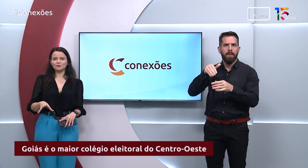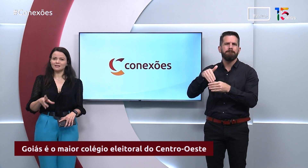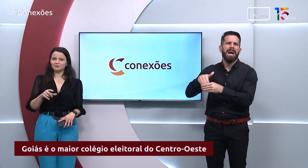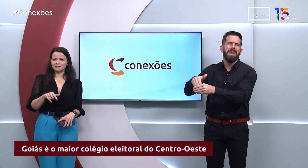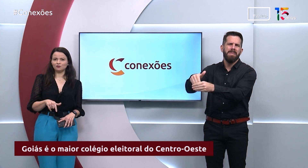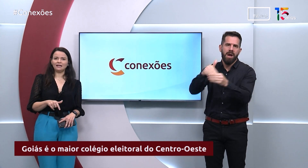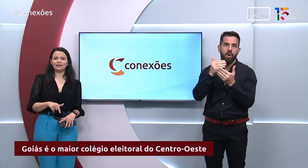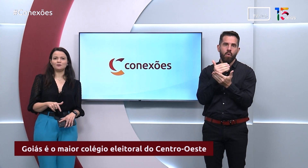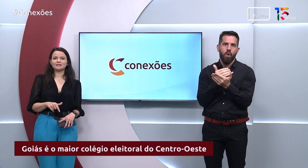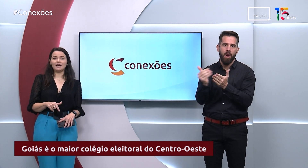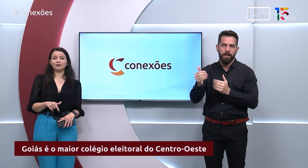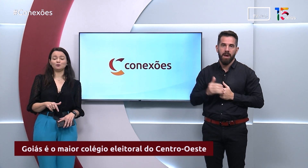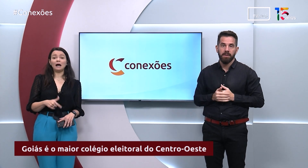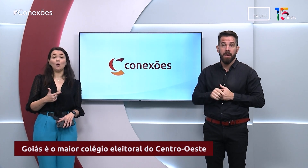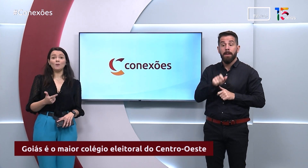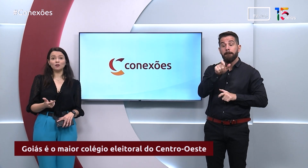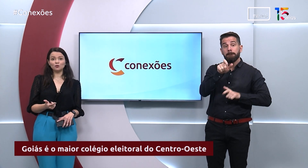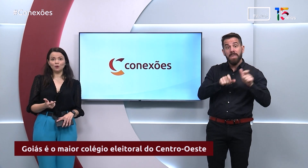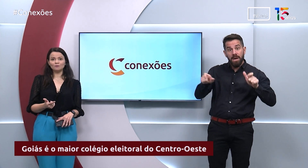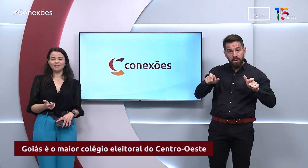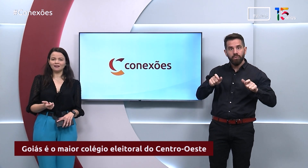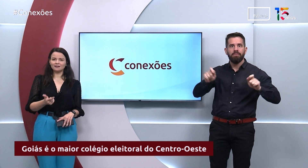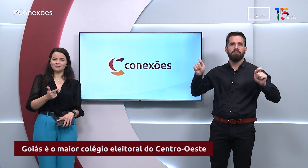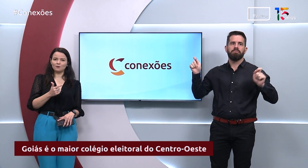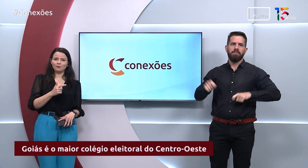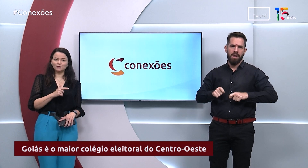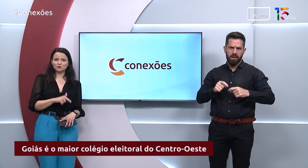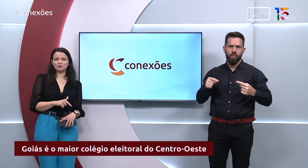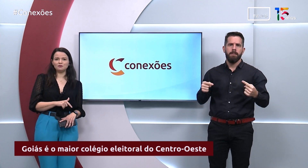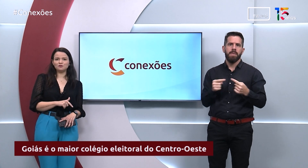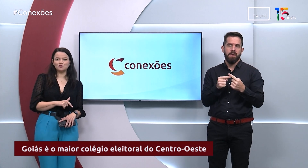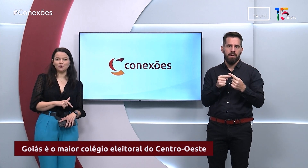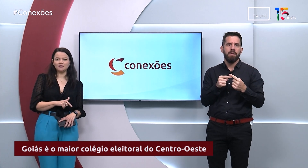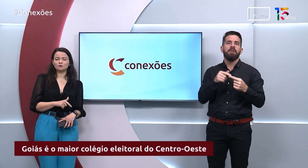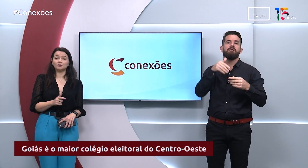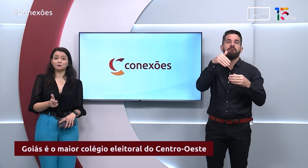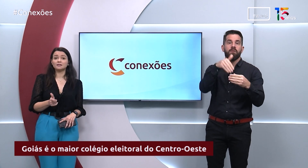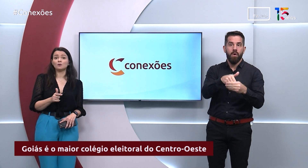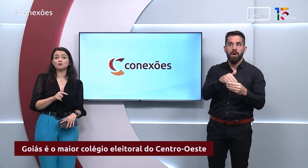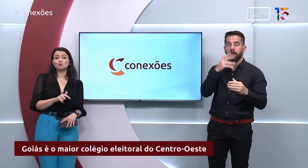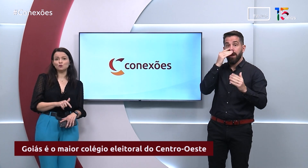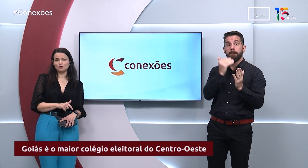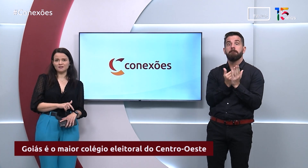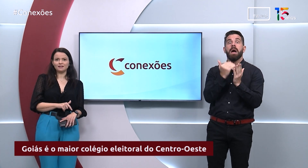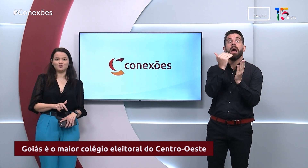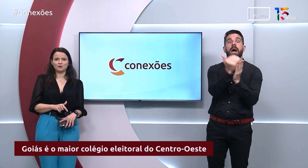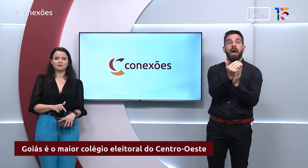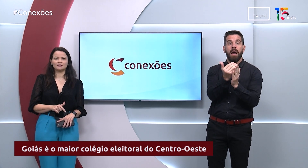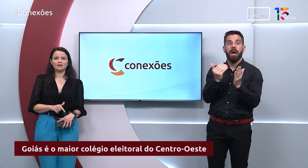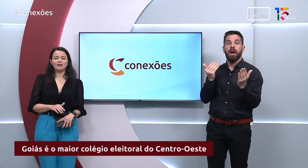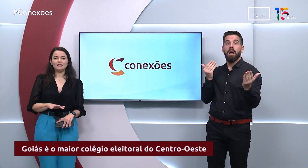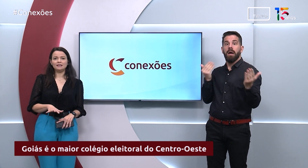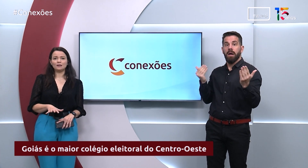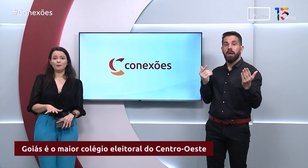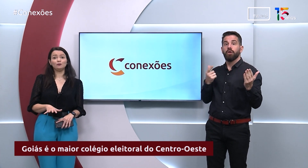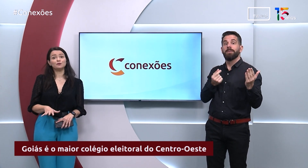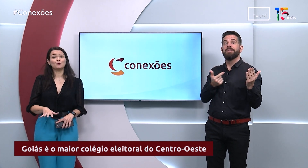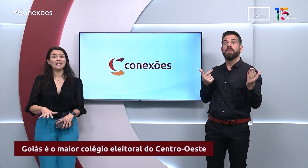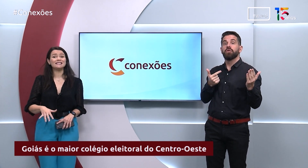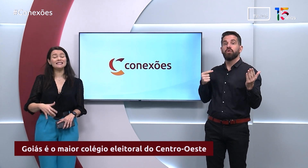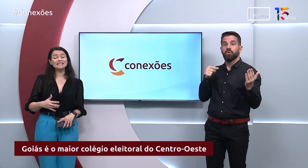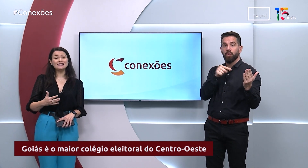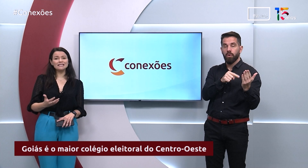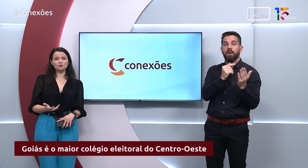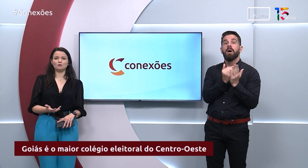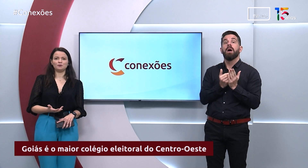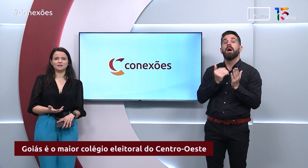de pessoas aptas a votar aqui no estado aumentou em relação ao ano de 2022, quando aconteceram as últimas eleições. E esse aumento foi de